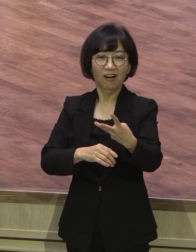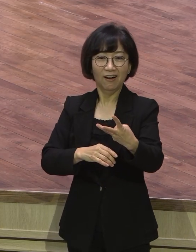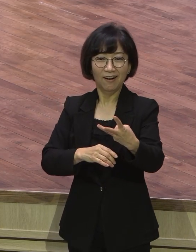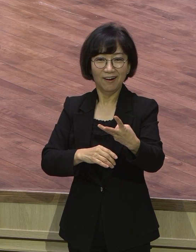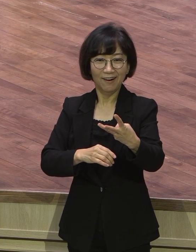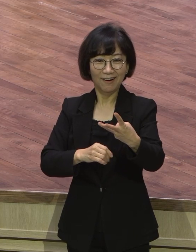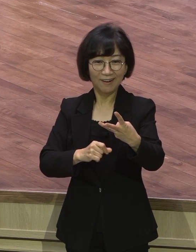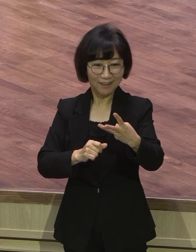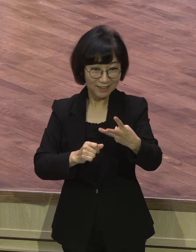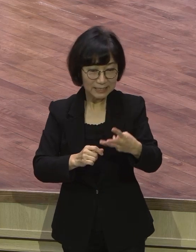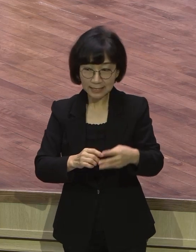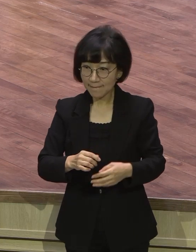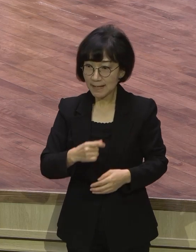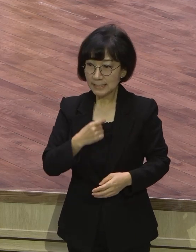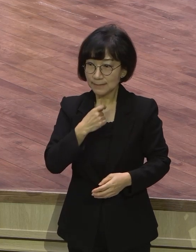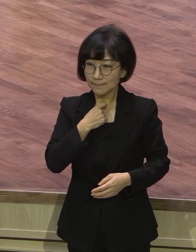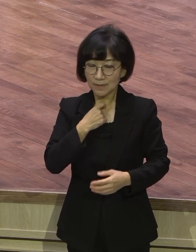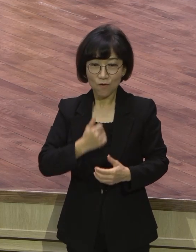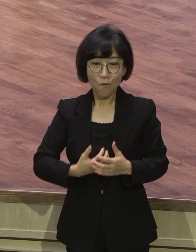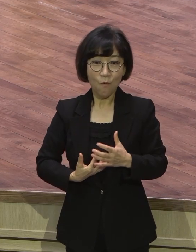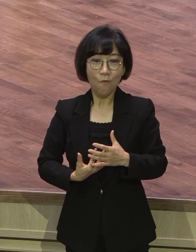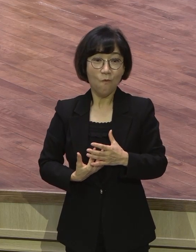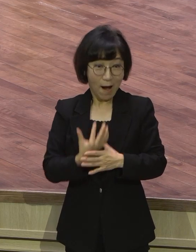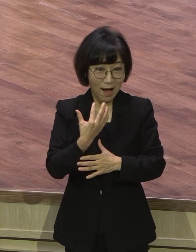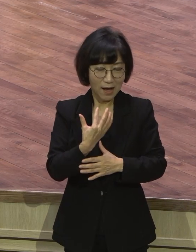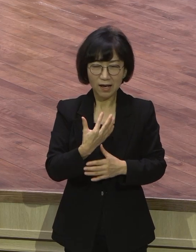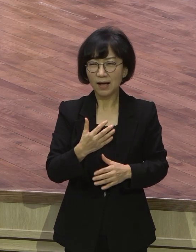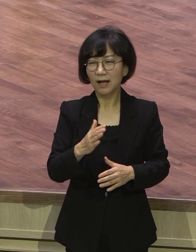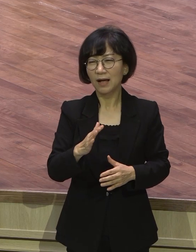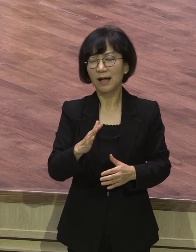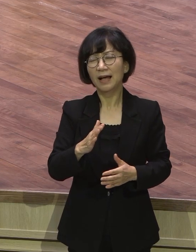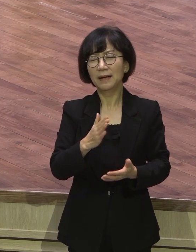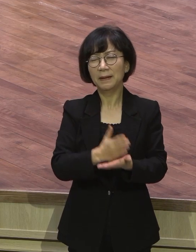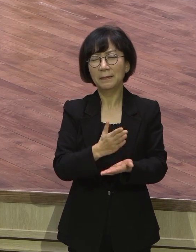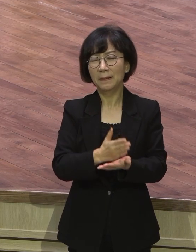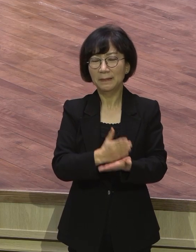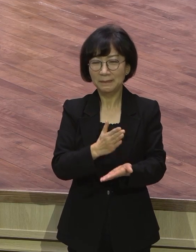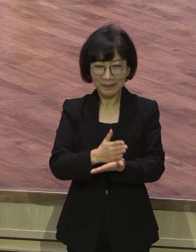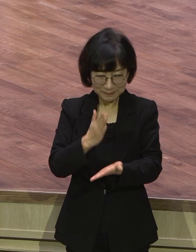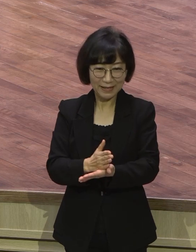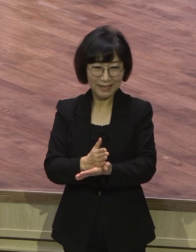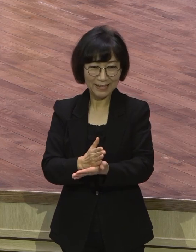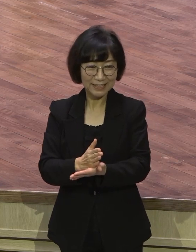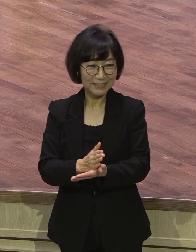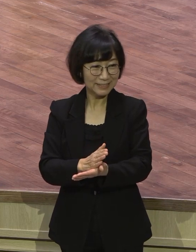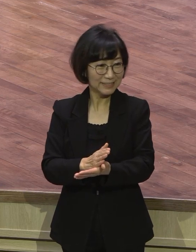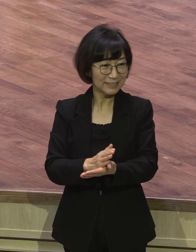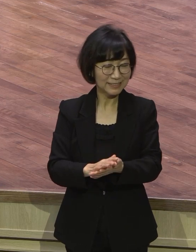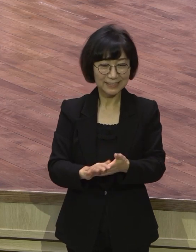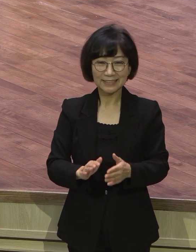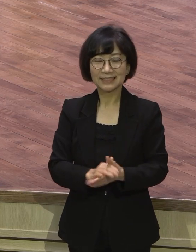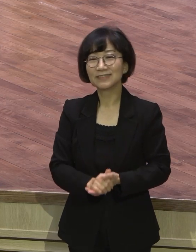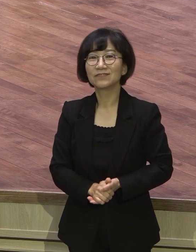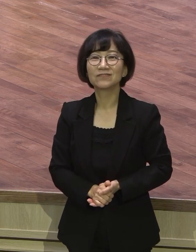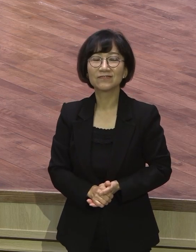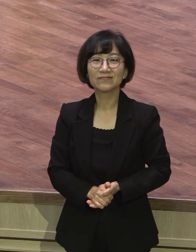나는 두 대, 세 대 때리고 싶어 마음, 그걸 제한시키는 겁니다. 이렇게 인간의 본성에 하나님께서 알시고